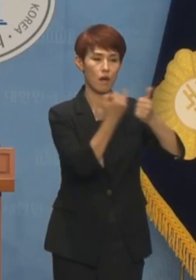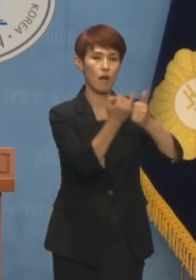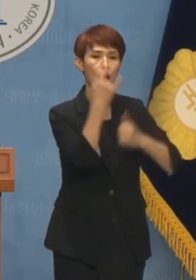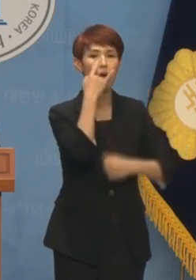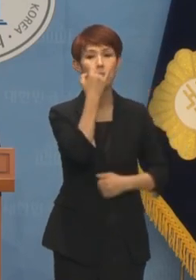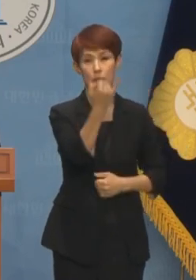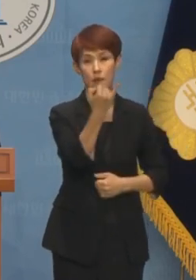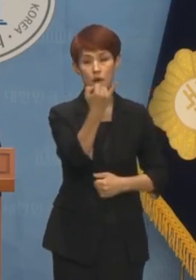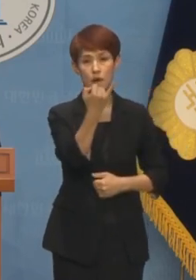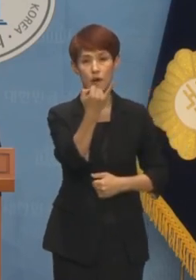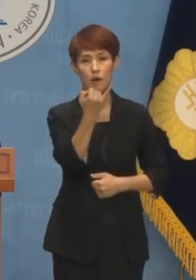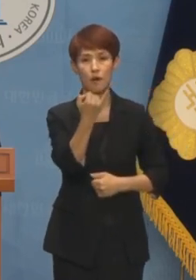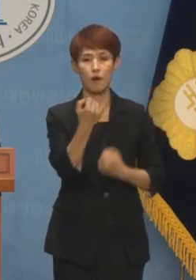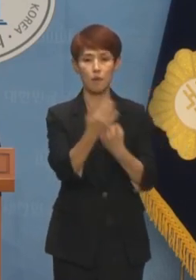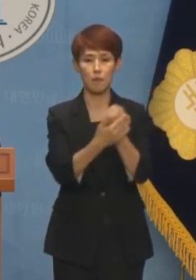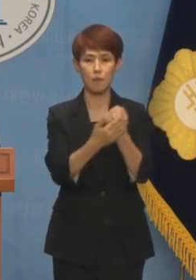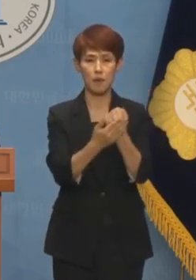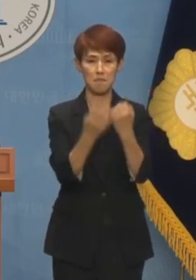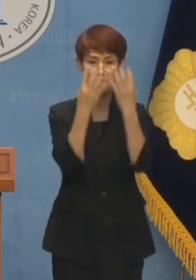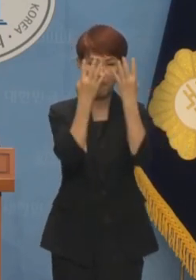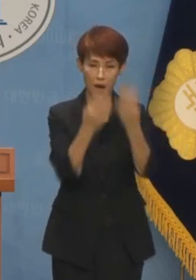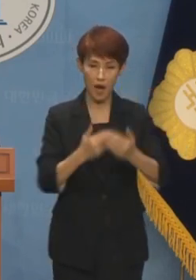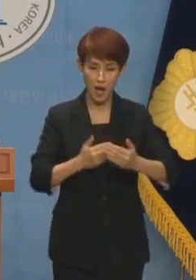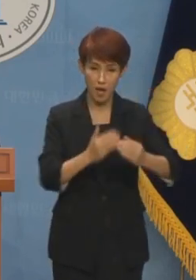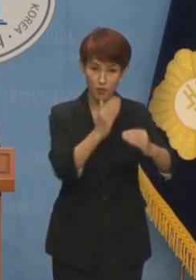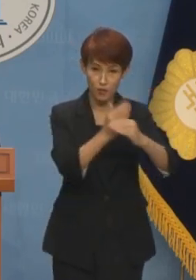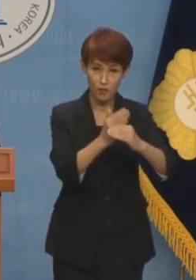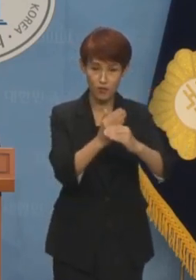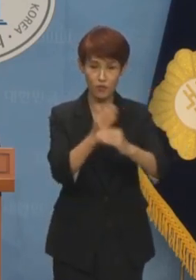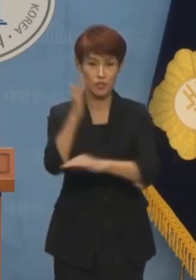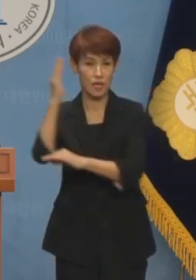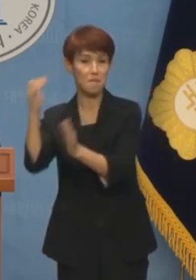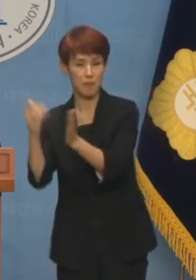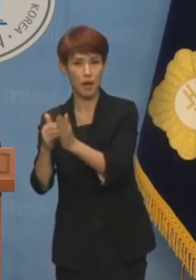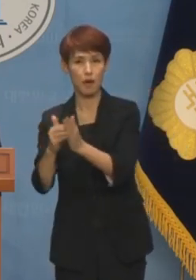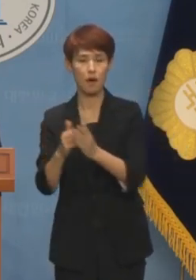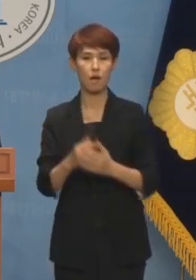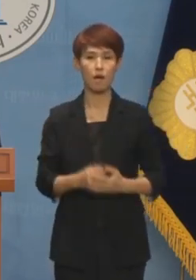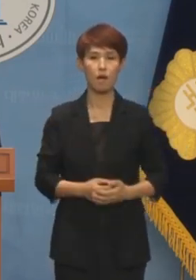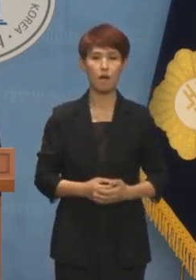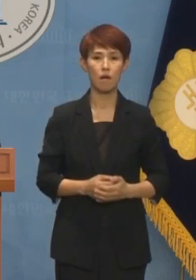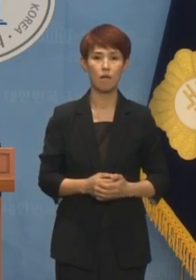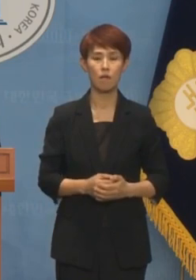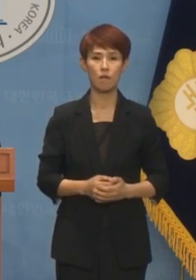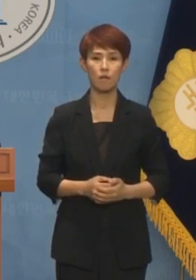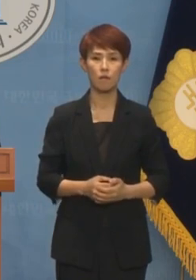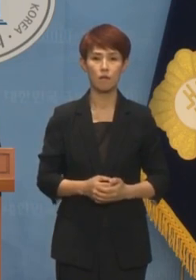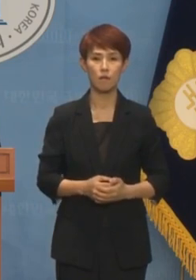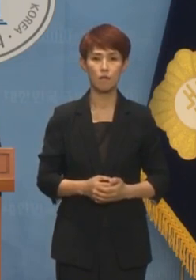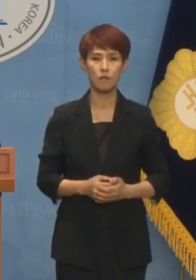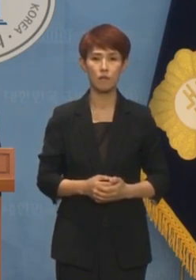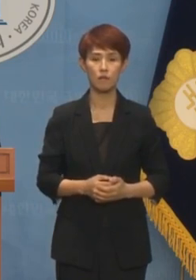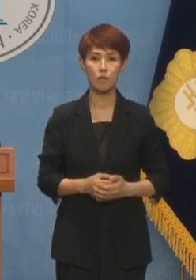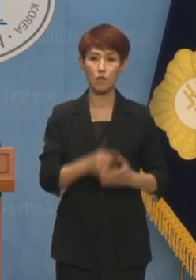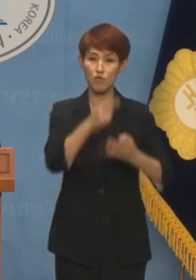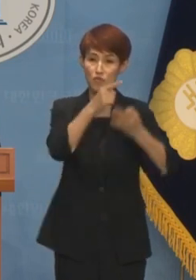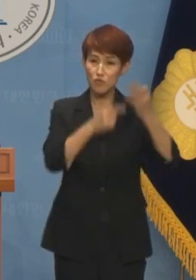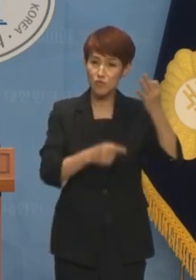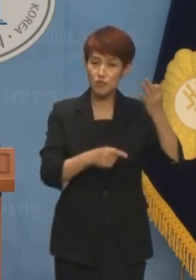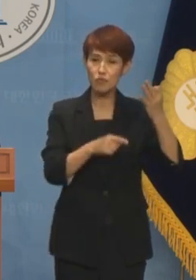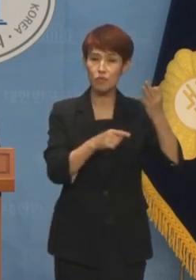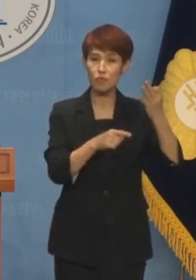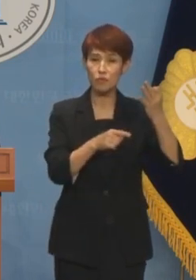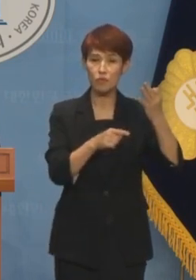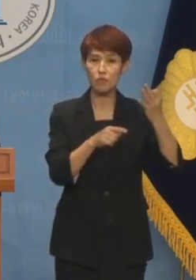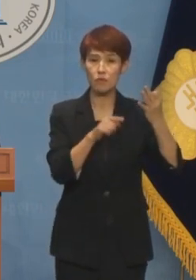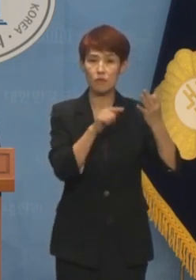최은순 씨의 가석방이 추진되고 있다는 보도였는데 친윤 성향 선방위원들은 악의적인 대통령